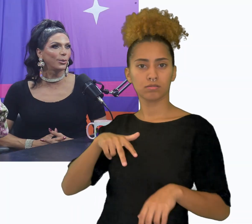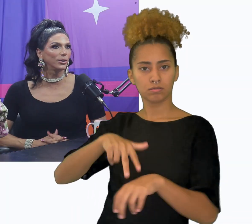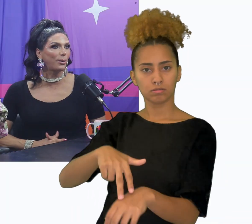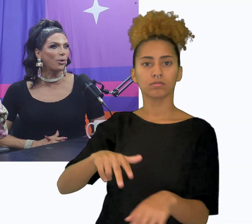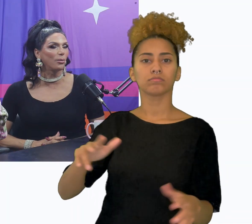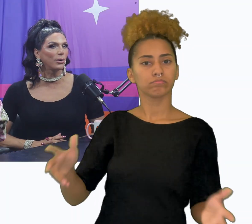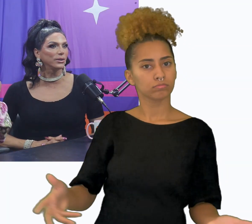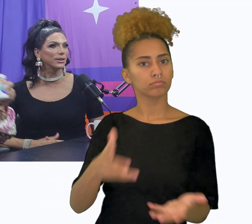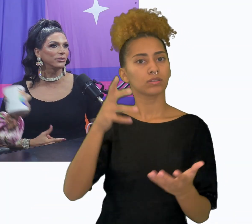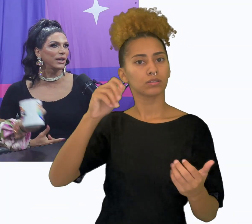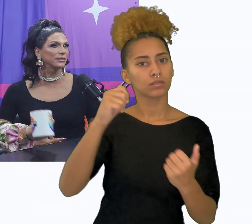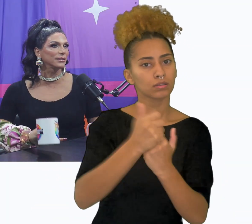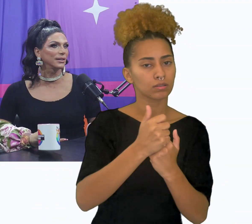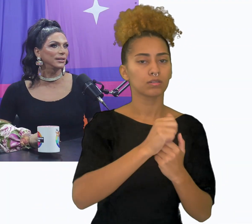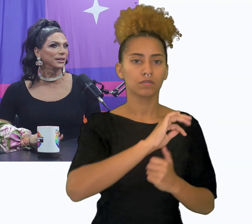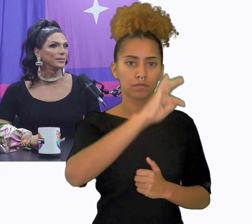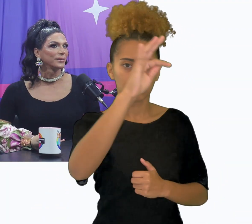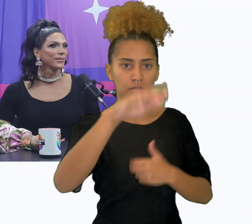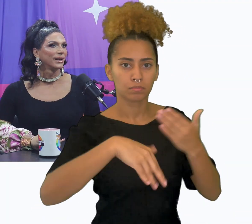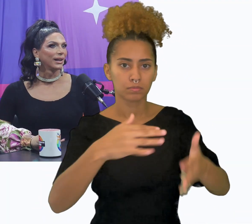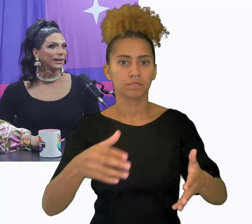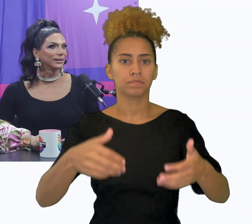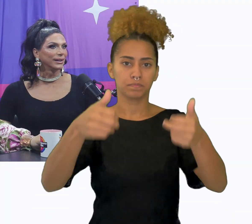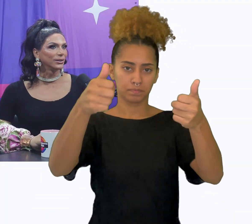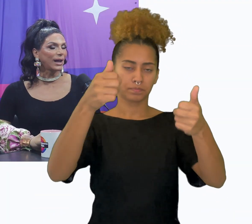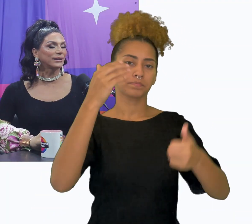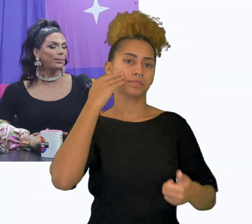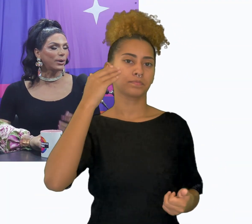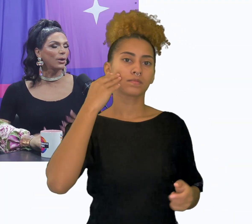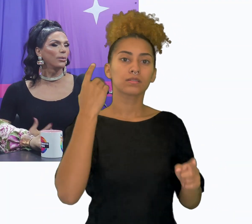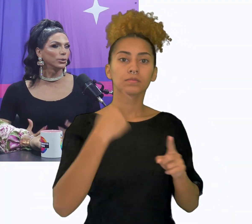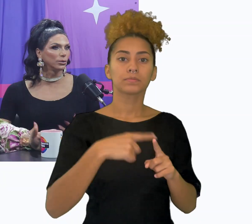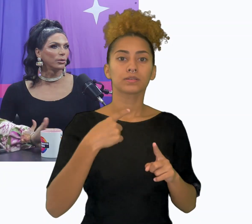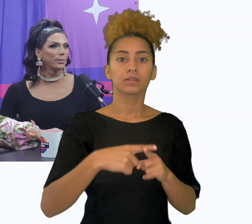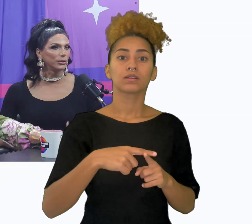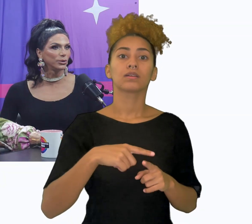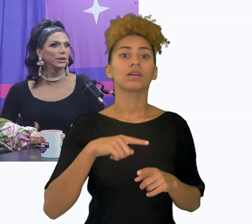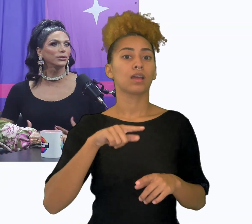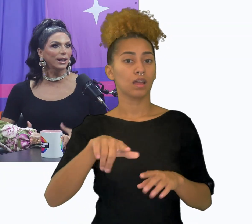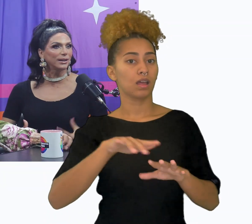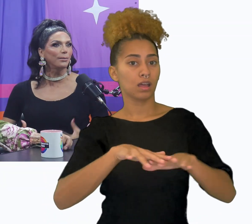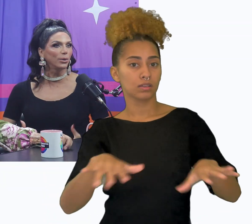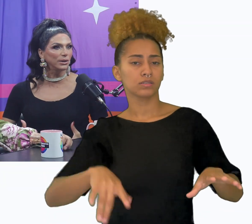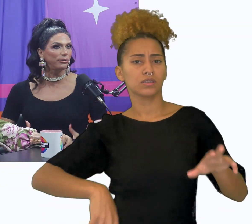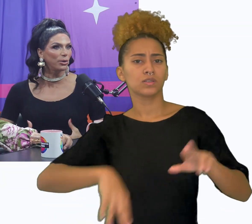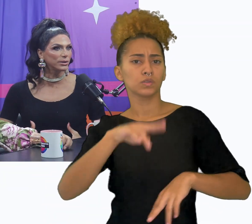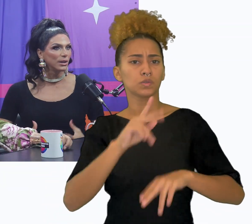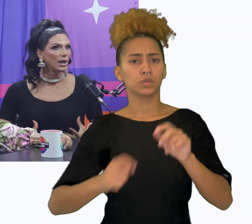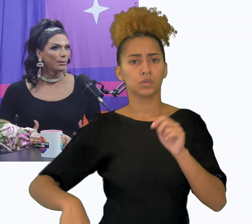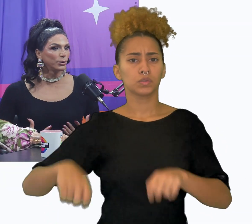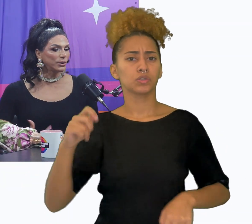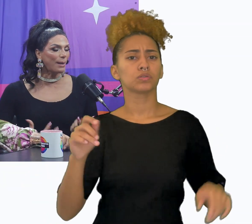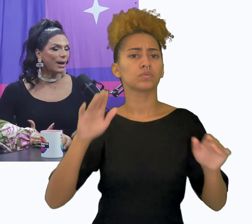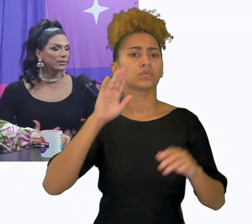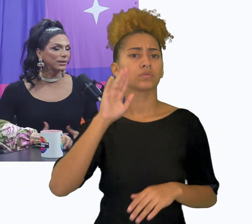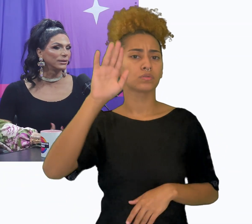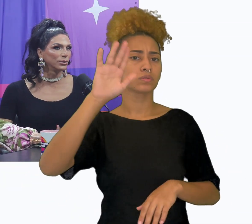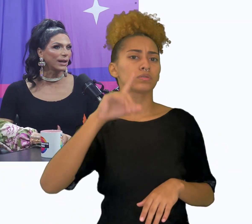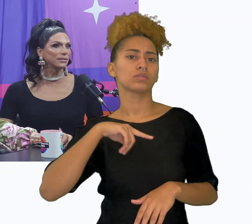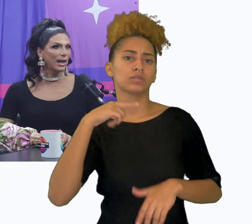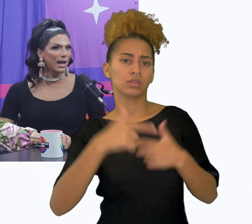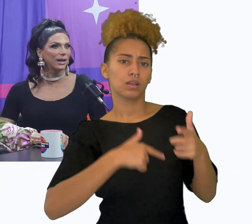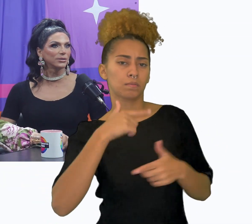estaria contribuindo para alguma coisa que viesse a seguir. Tá entendendo? Até porque o mundo do movimento junino já tem muita força, muito